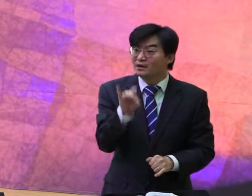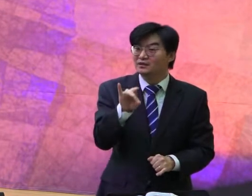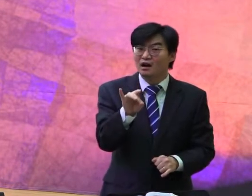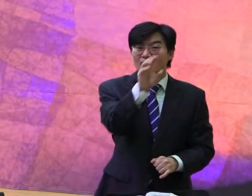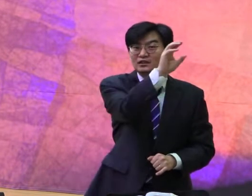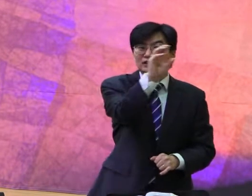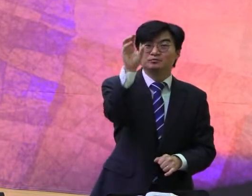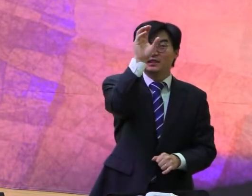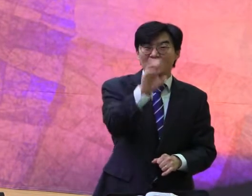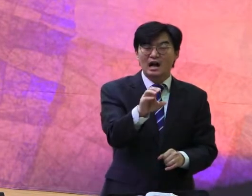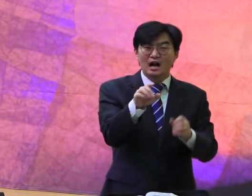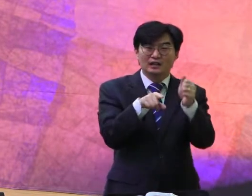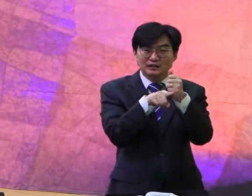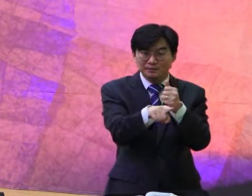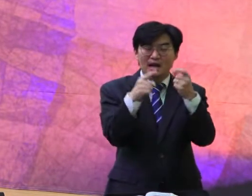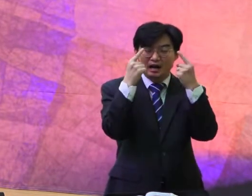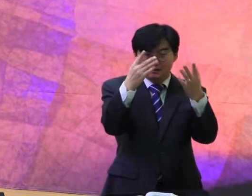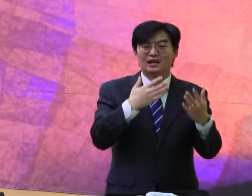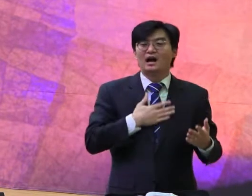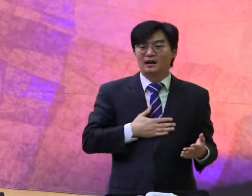뿌리 내려야 합니다.